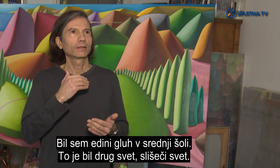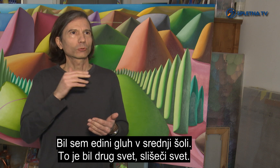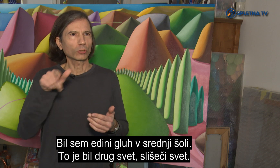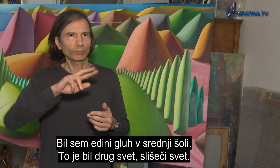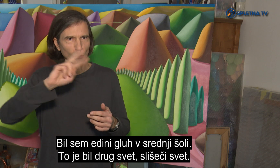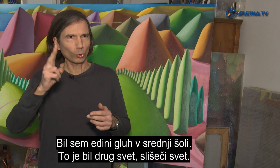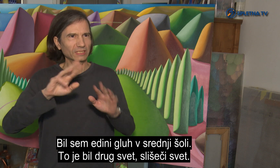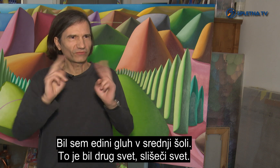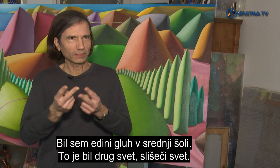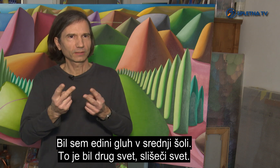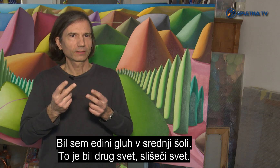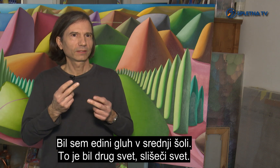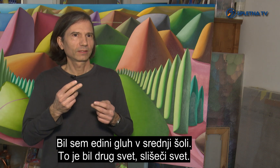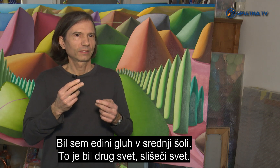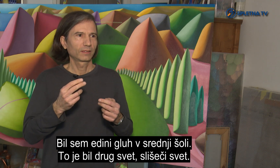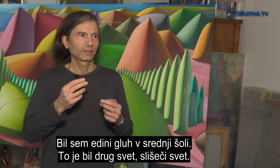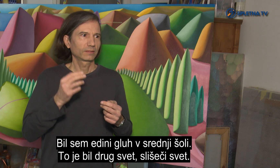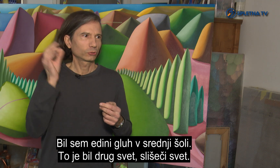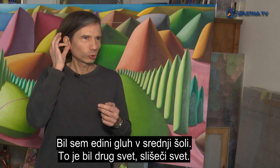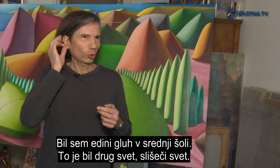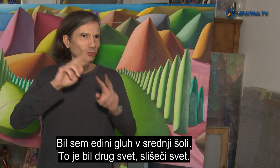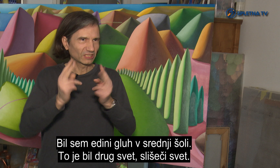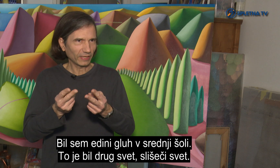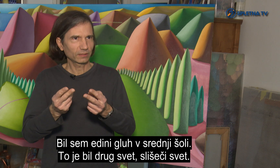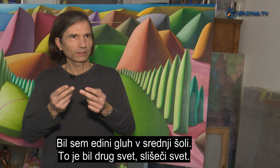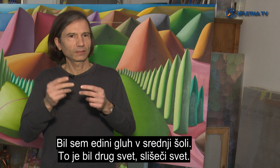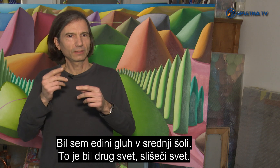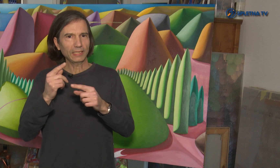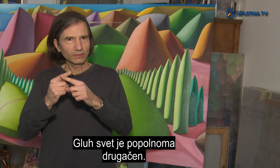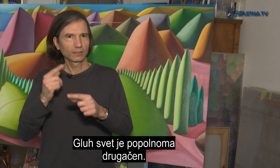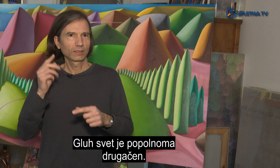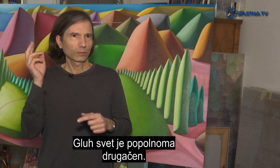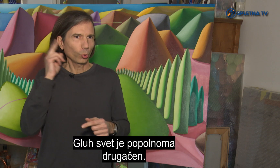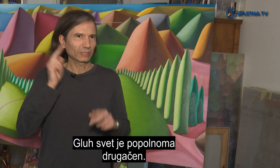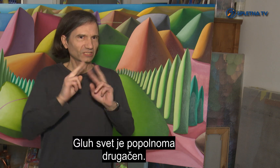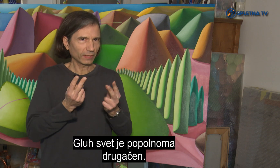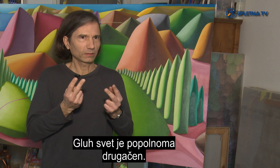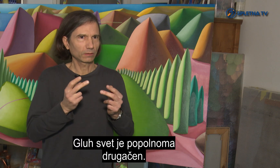To je bil drugi svet, četvrti svet. In gluhi